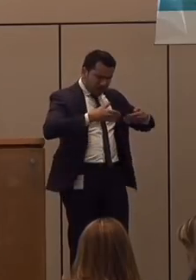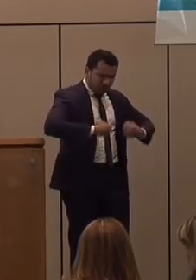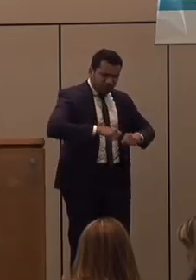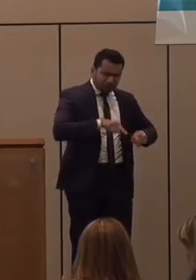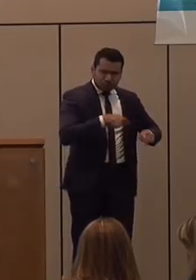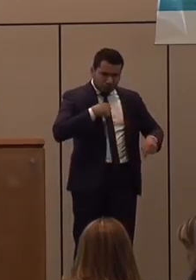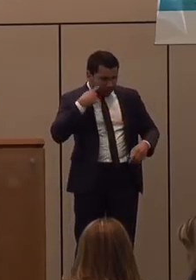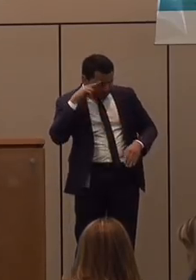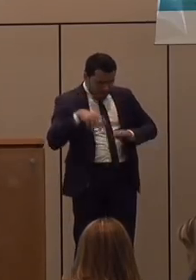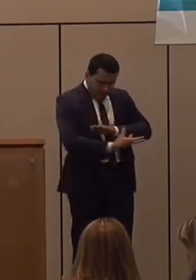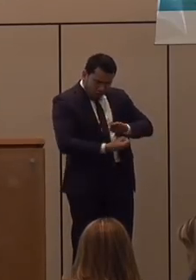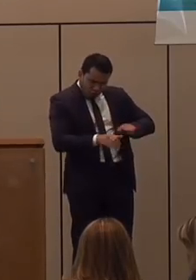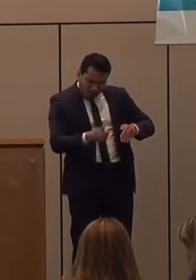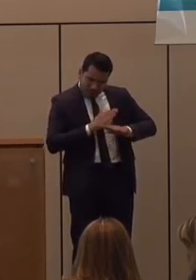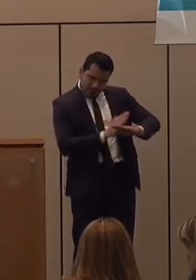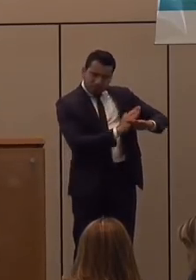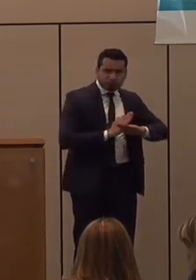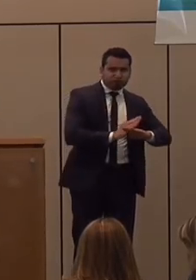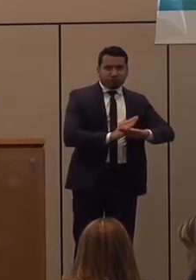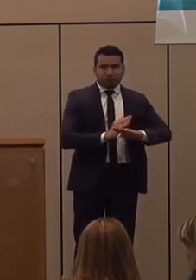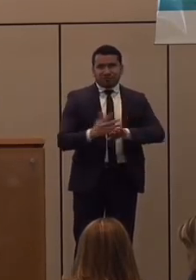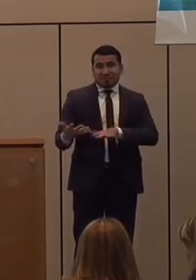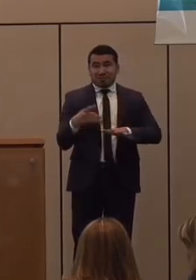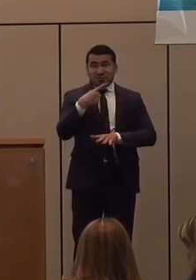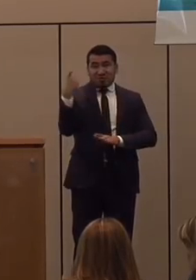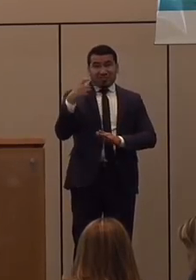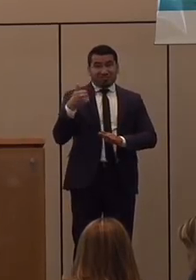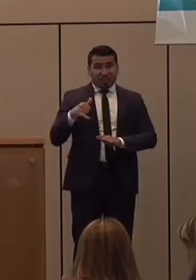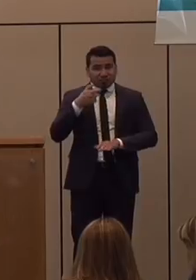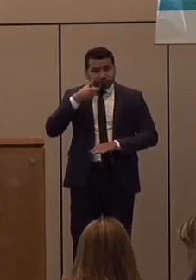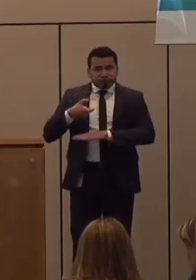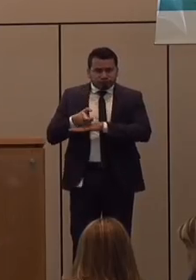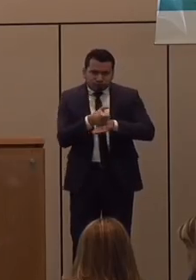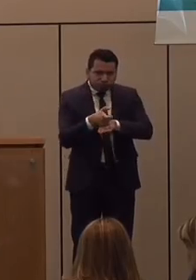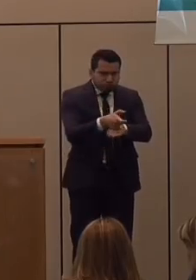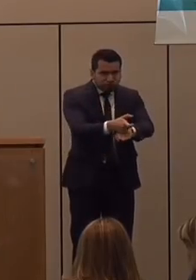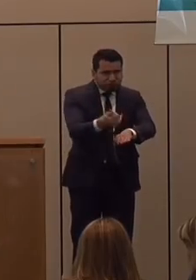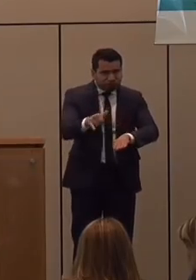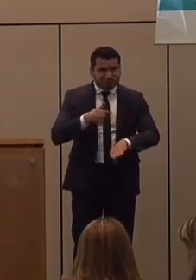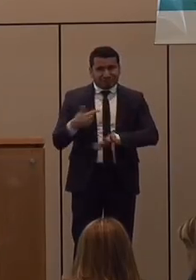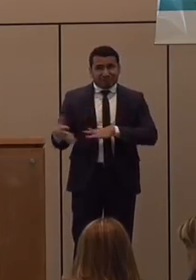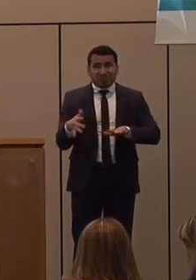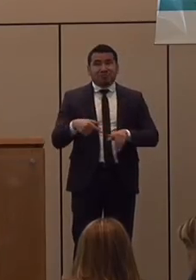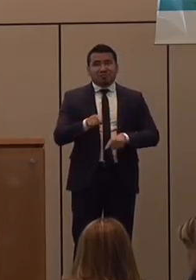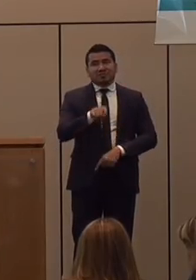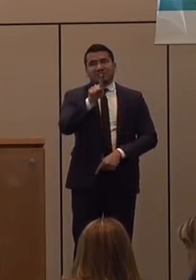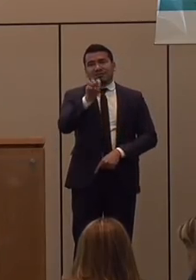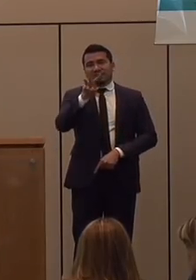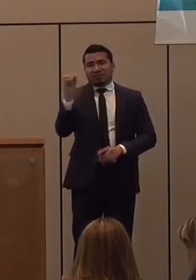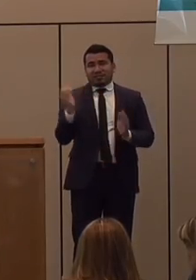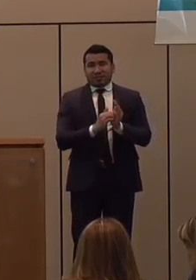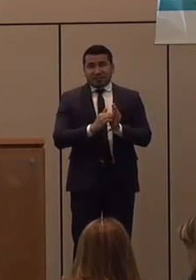corrido del año llevamos 100 operativos de lucha anticontrabando hemos aprendido mercancía por más de 130 mil millones